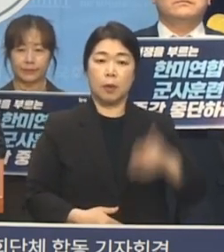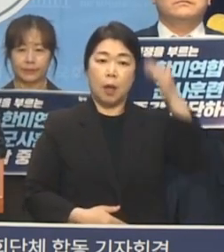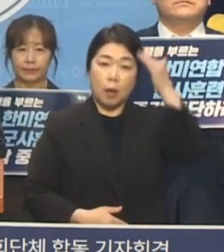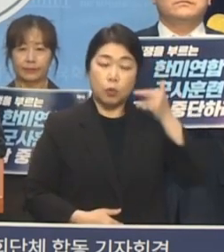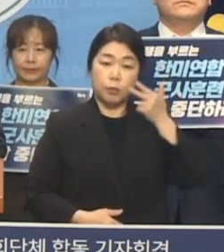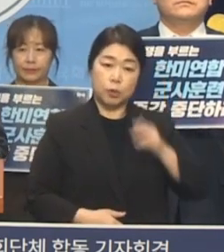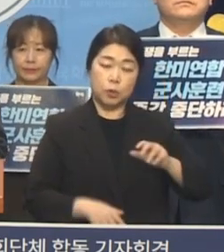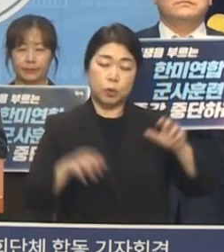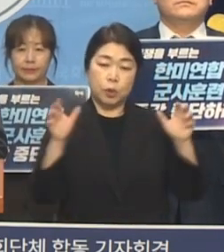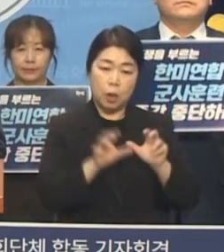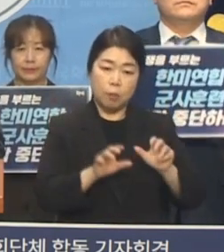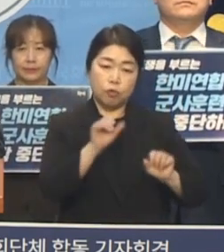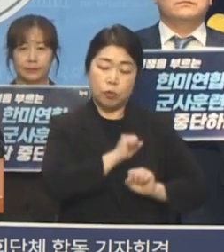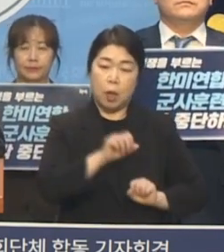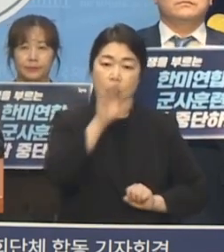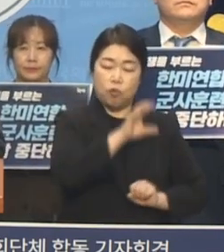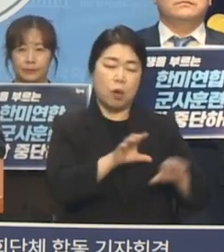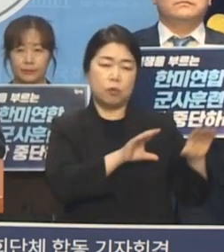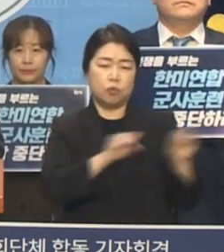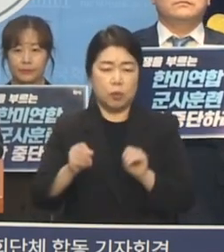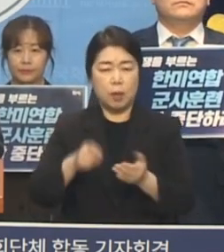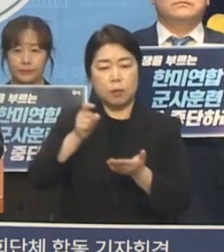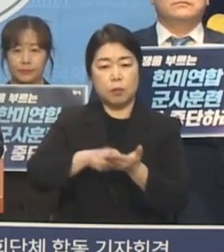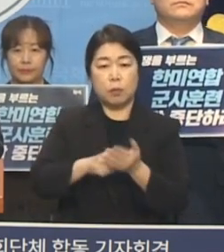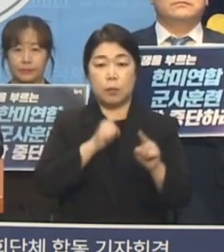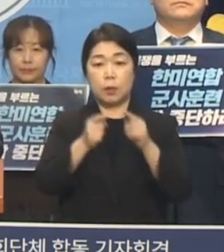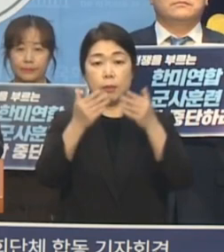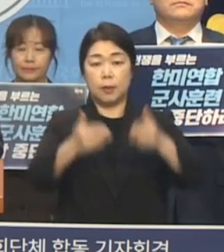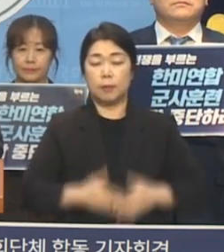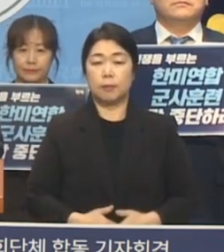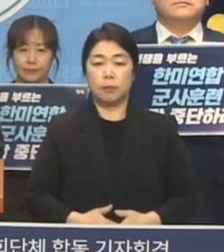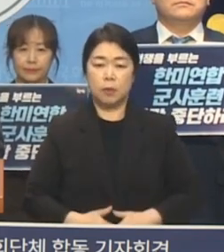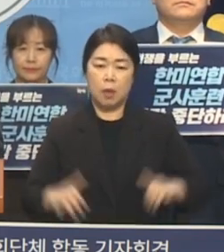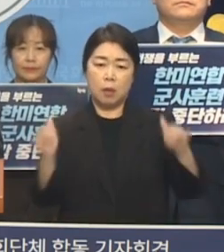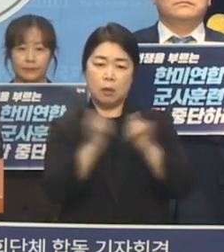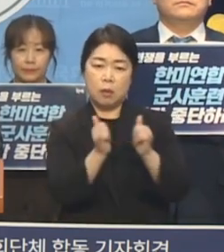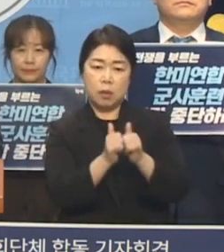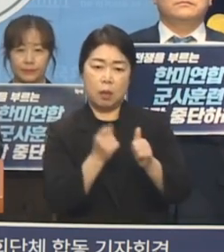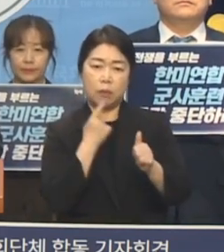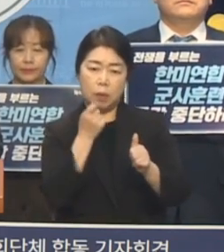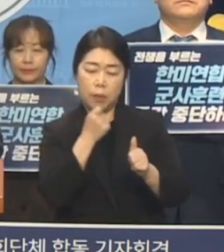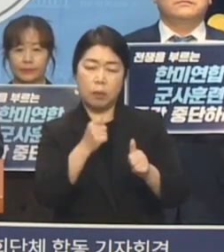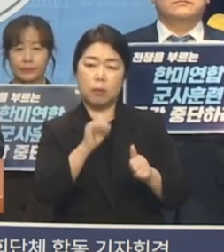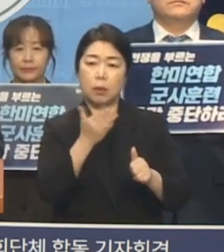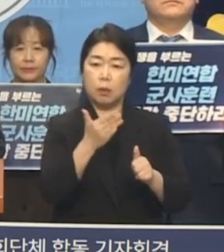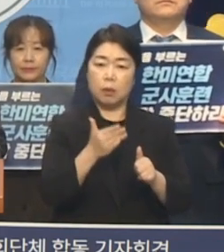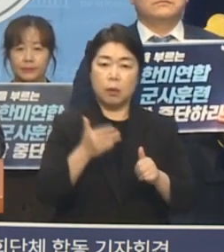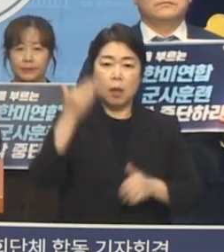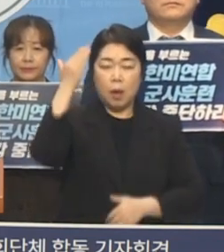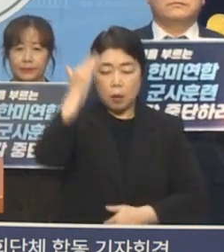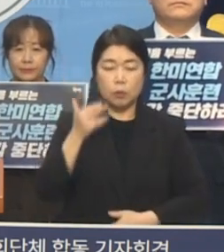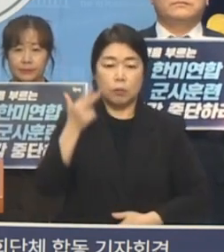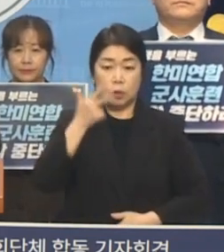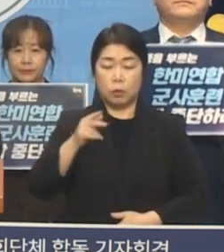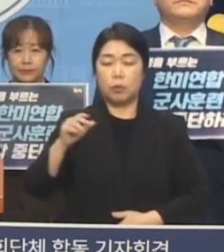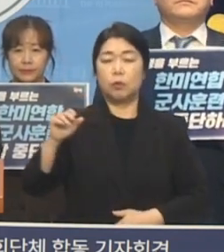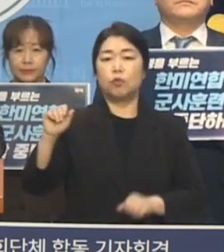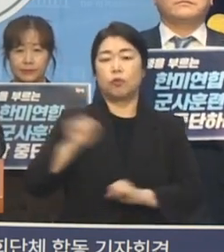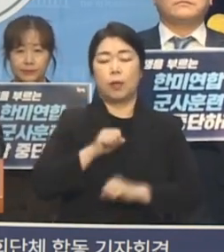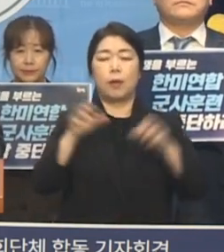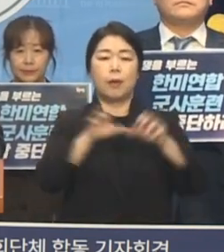한미연합 군사훈련 중단 촉구 기자회견. 전쟁을 부르는 한미연합 군사훈련 즉각